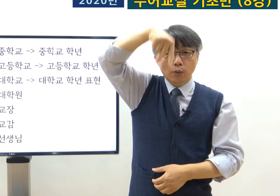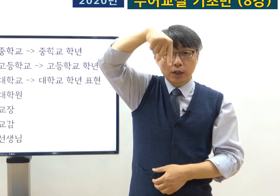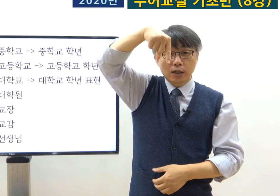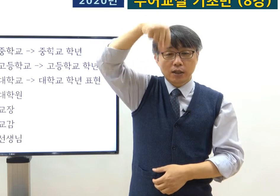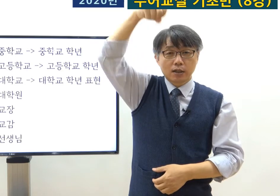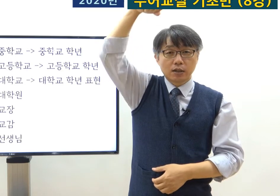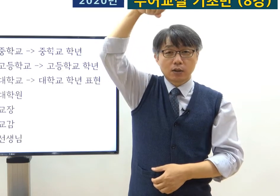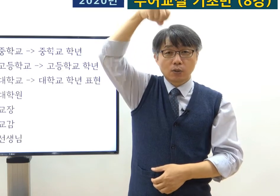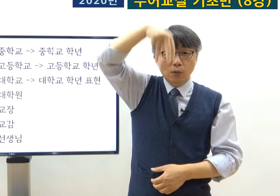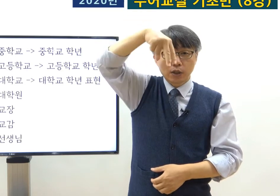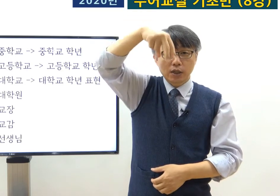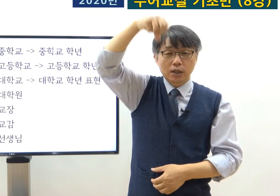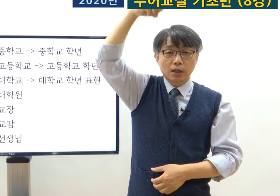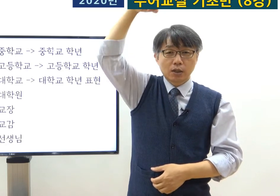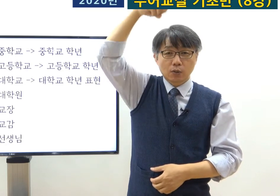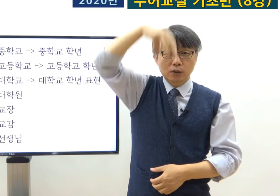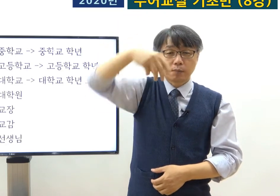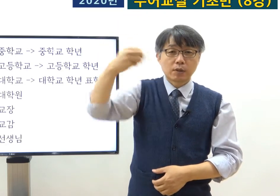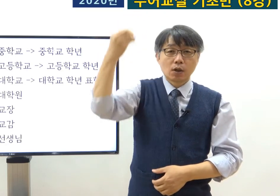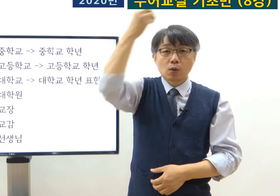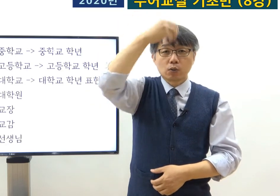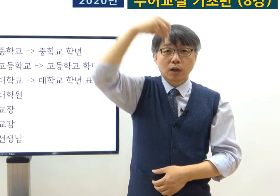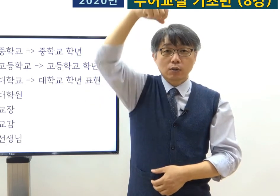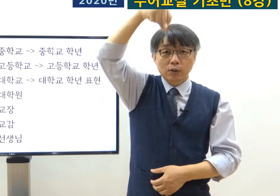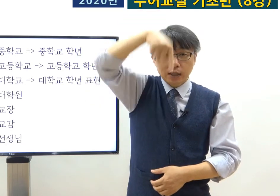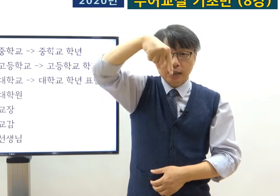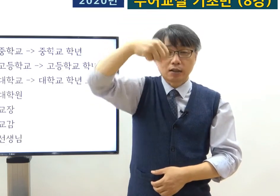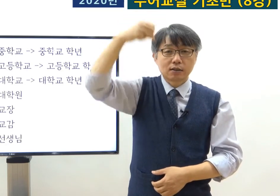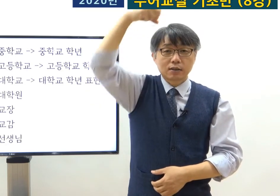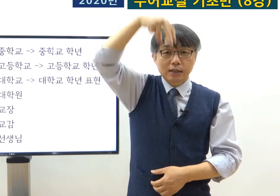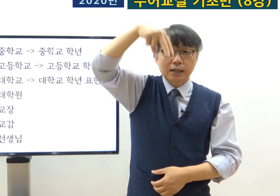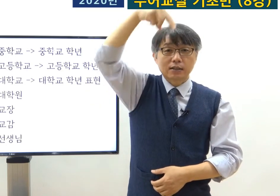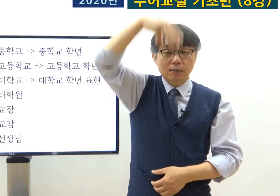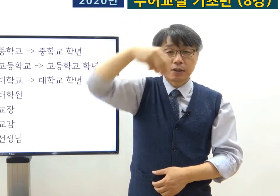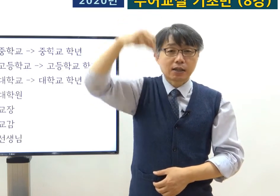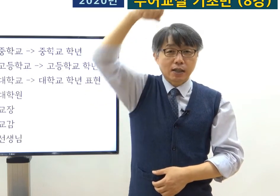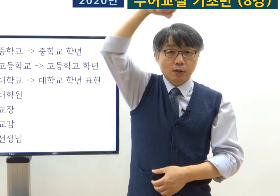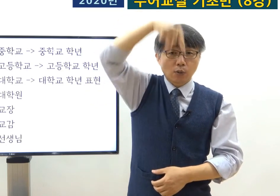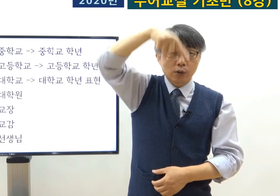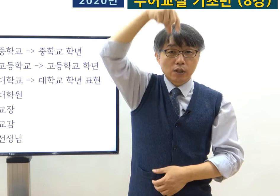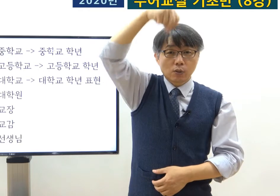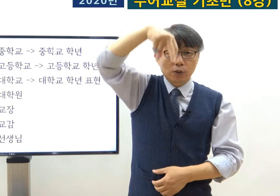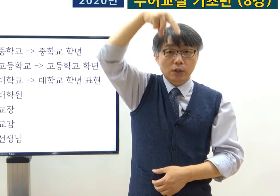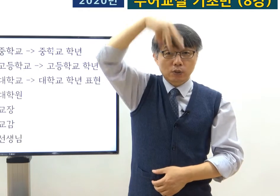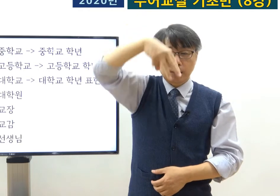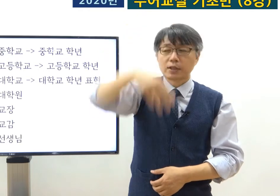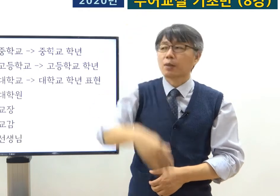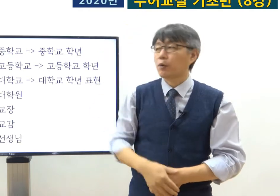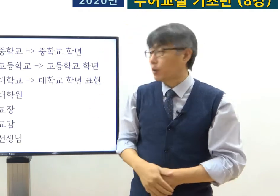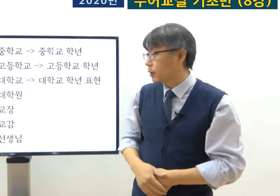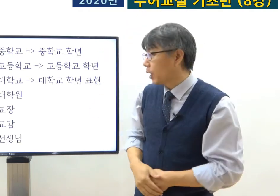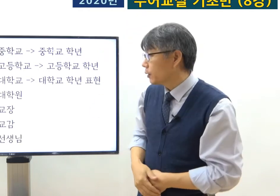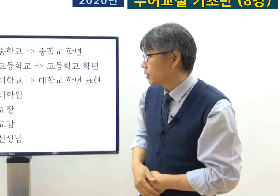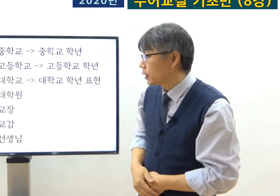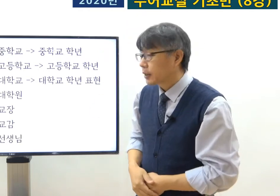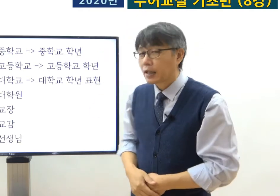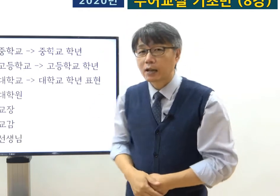고1, 고2, 고3 고등학교 1학년, 2학년, 3인데 그냥 고1, 고2, 고3 이렇게 표현합니다. 대학교는